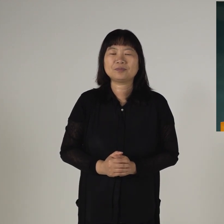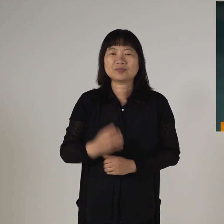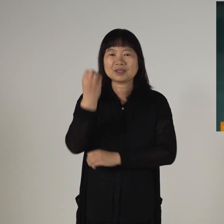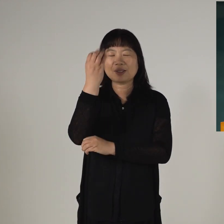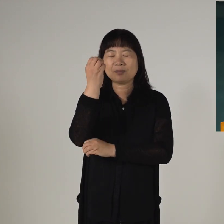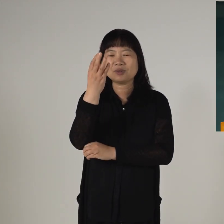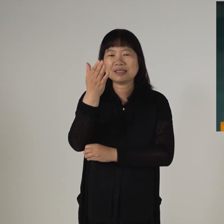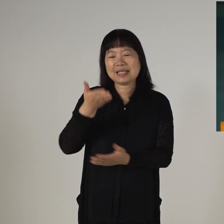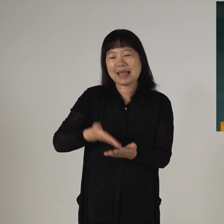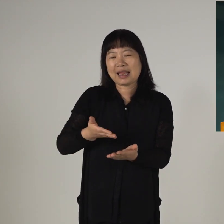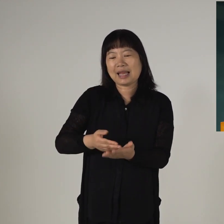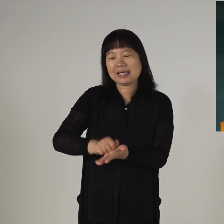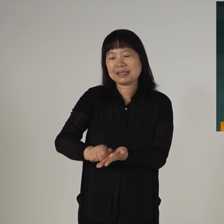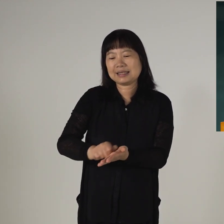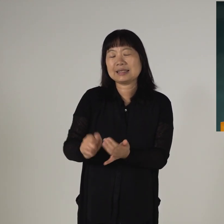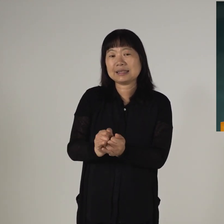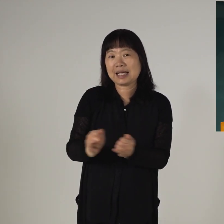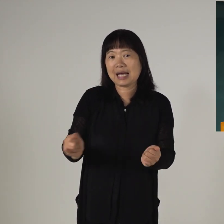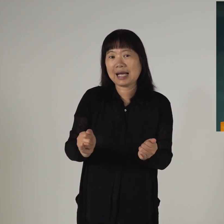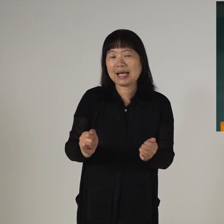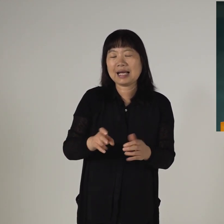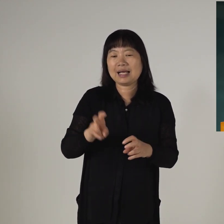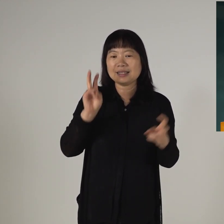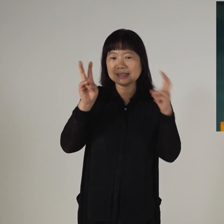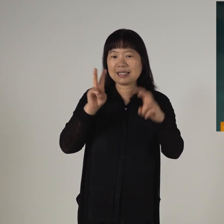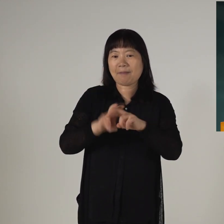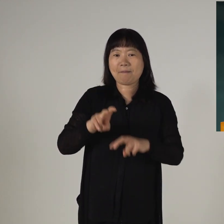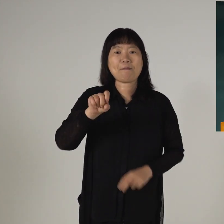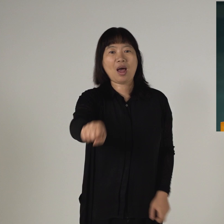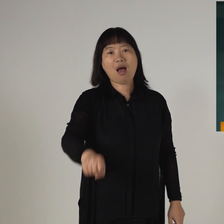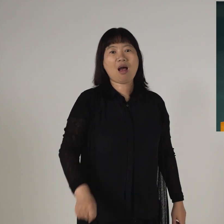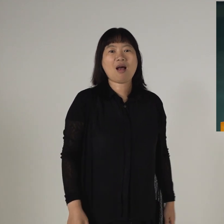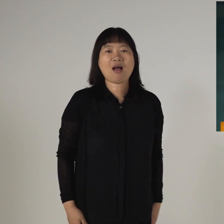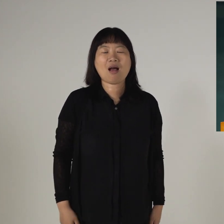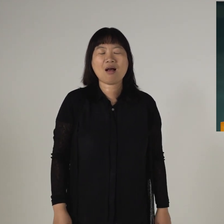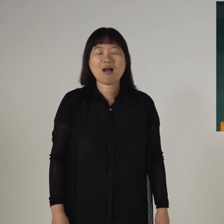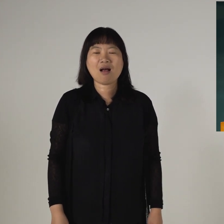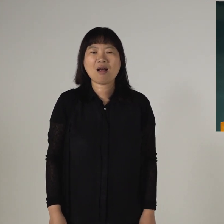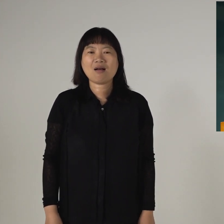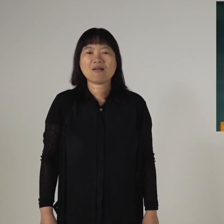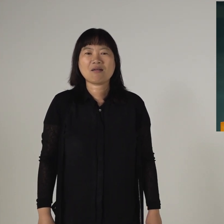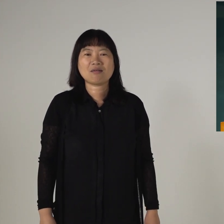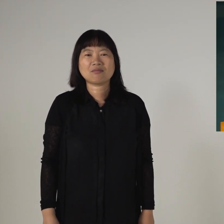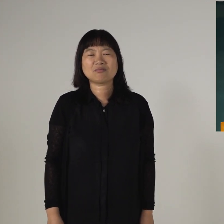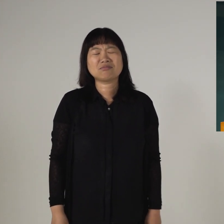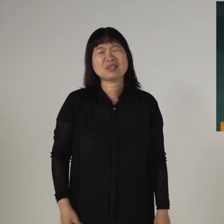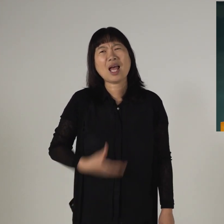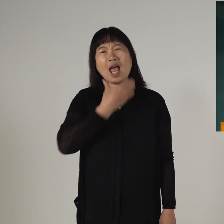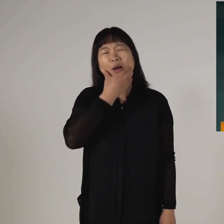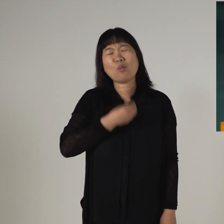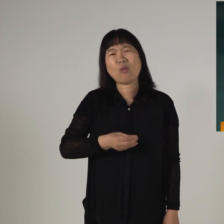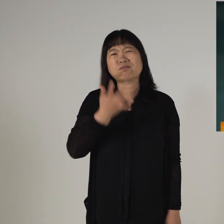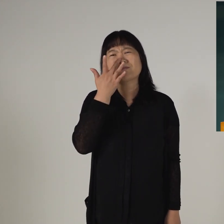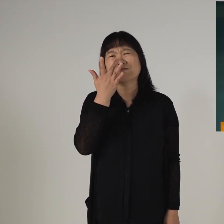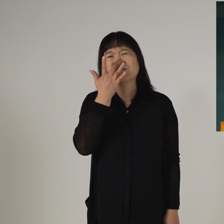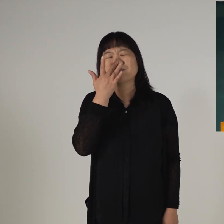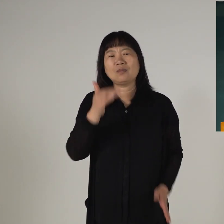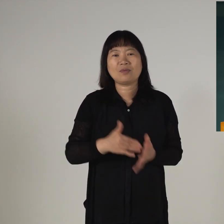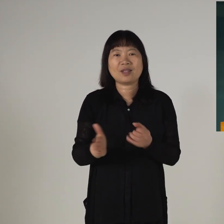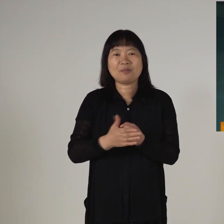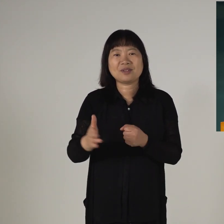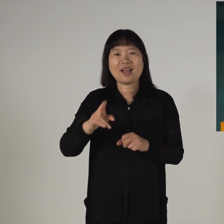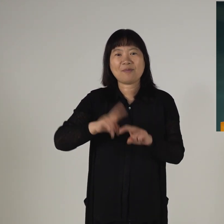신문 기자로 이제 직장을 잡았어요. 근데 거기서 별로 인생의 행복을 느끼지 못하고